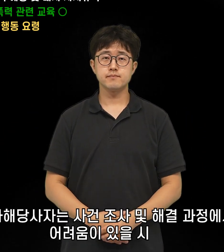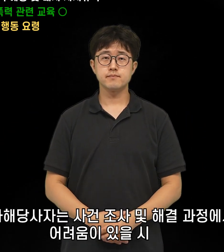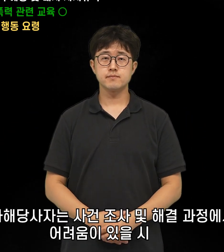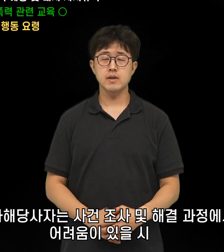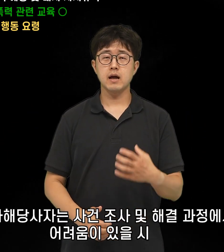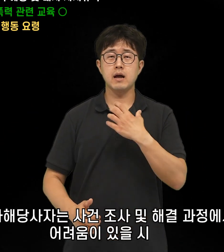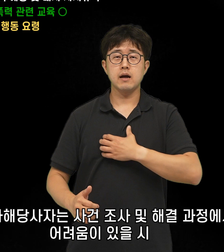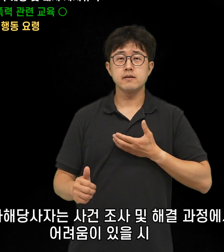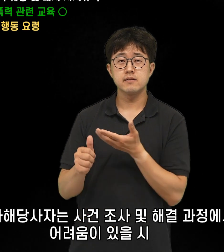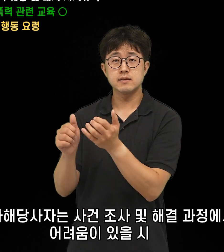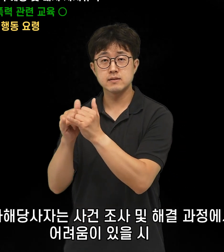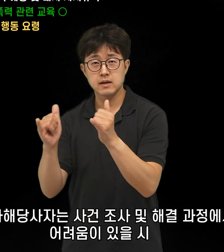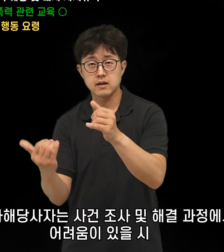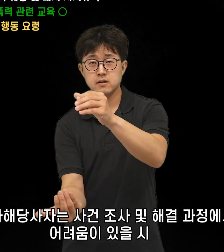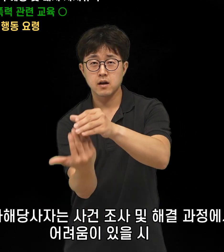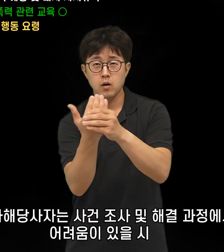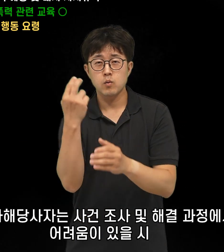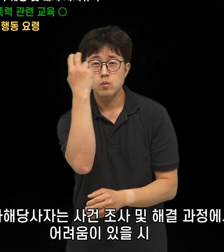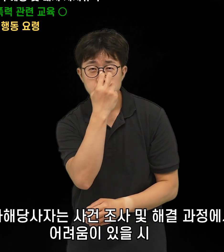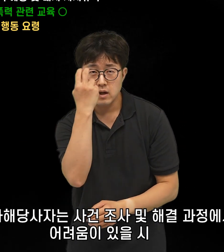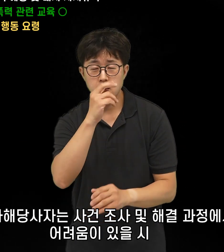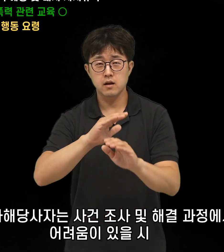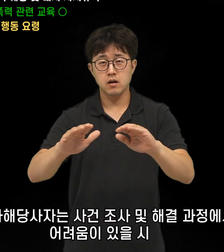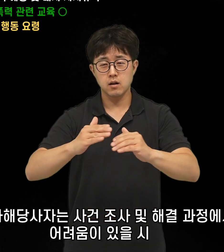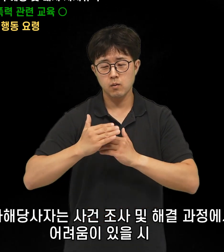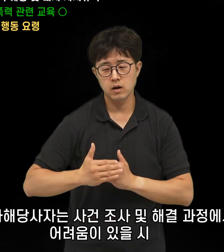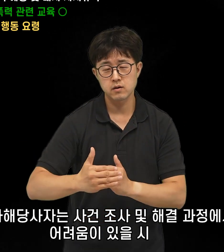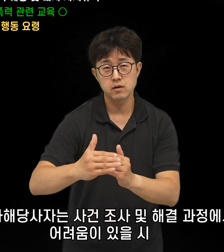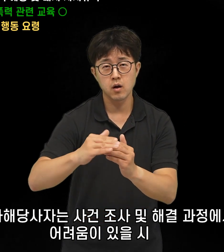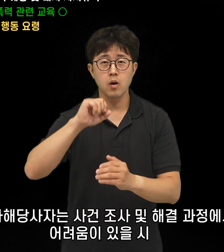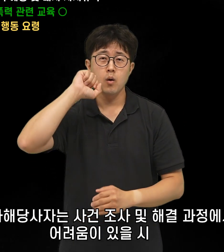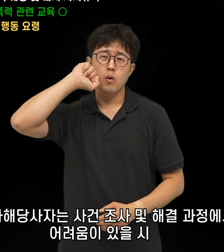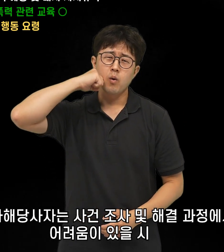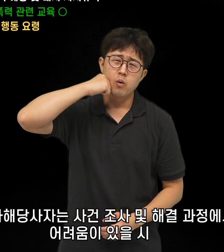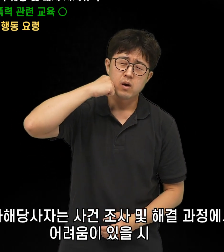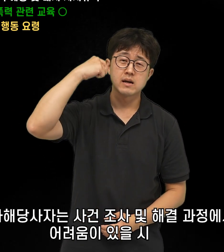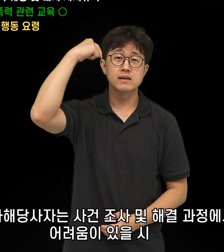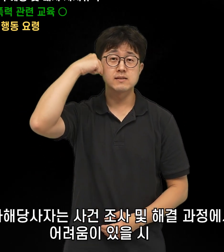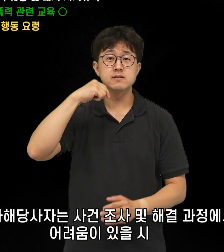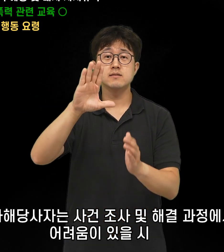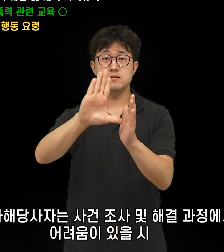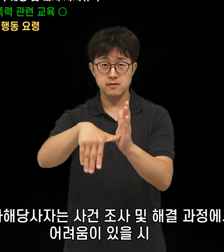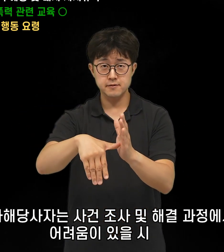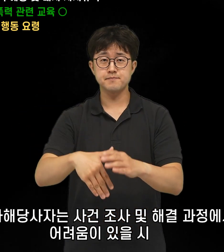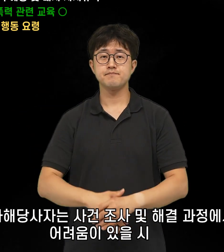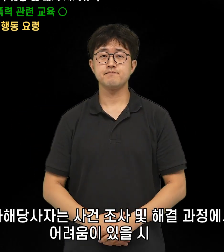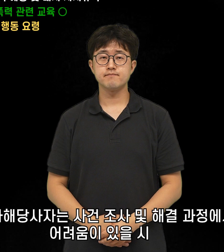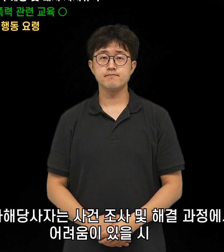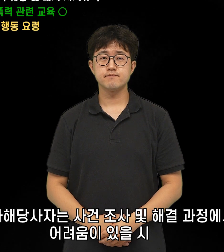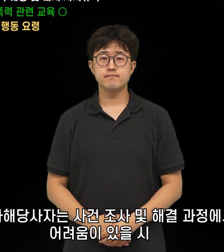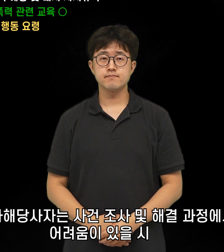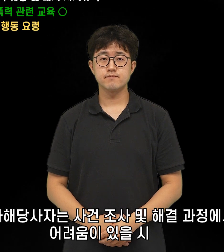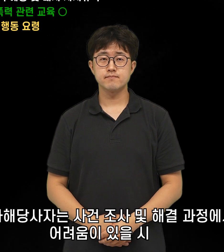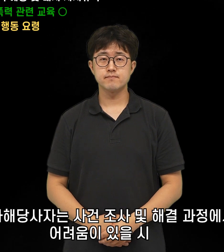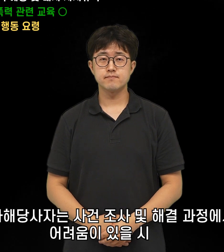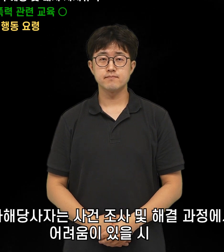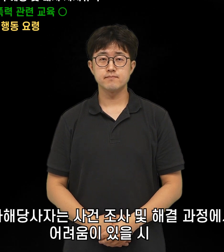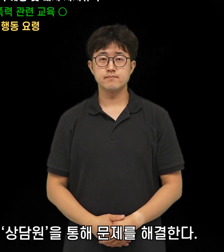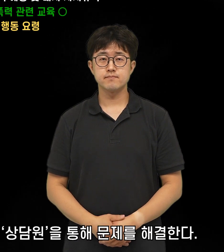11. 가해 당사자는 사건 조사 및 해결 과정에서 어려움이 있을 시